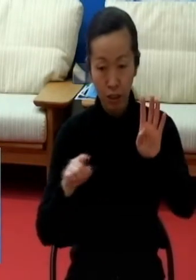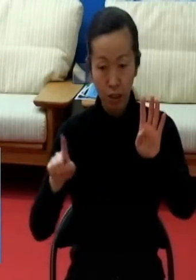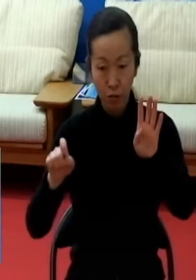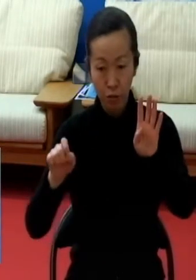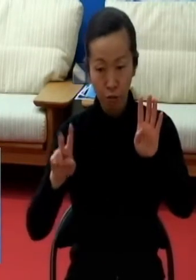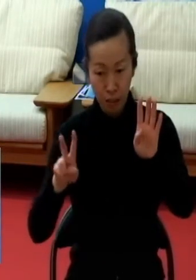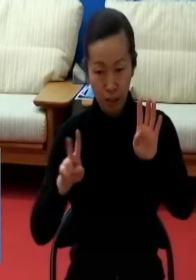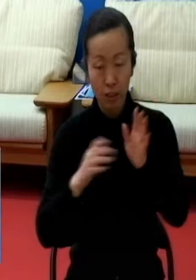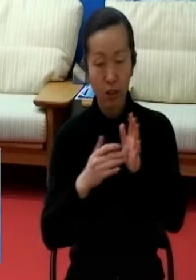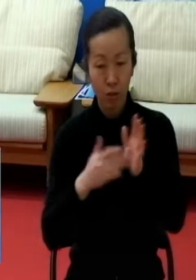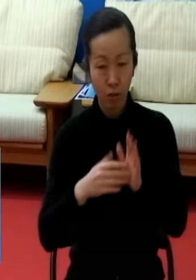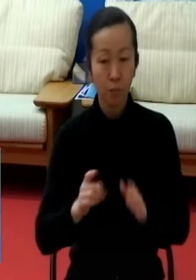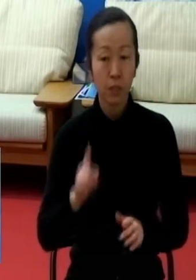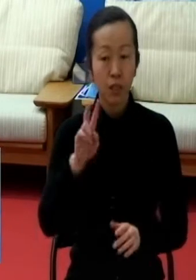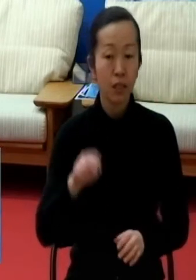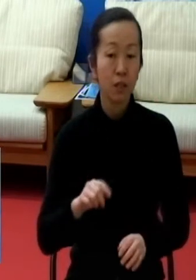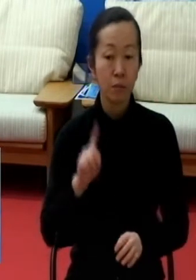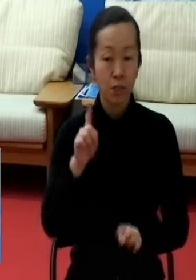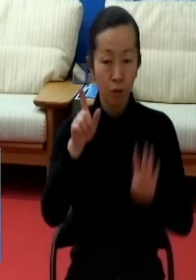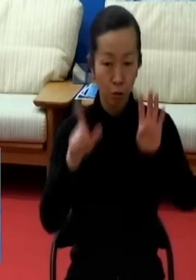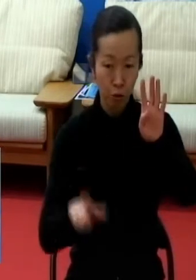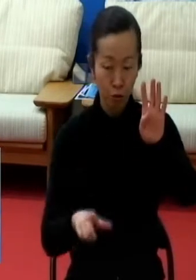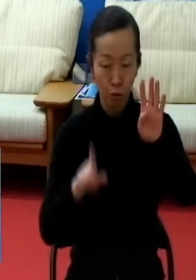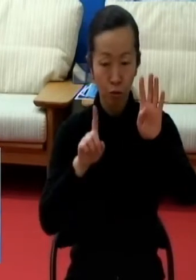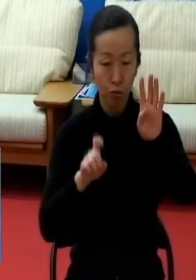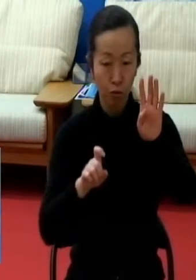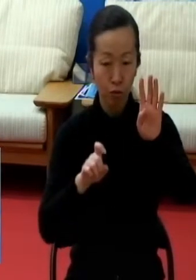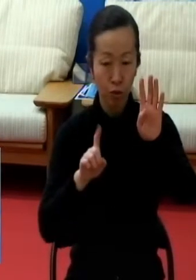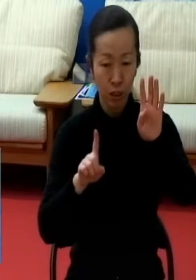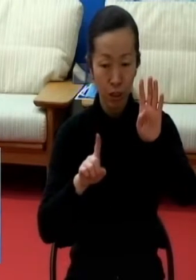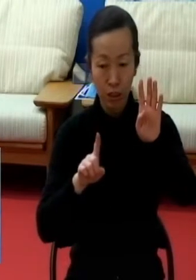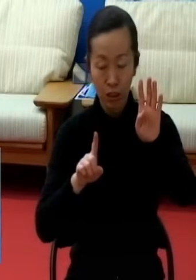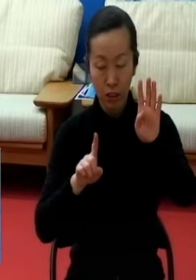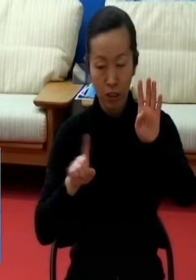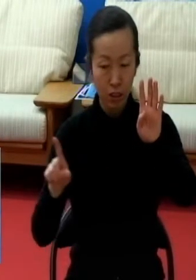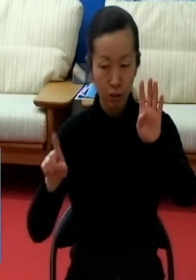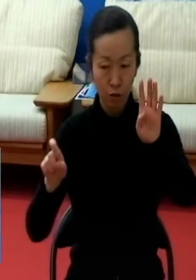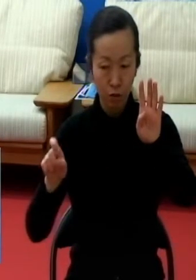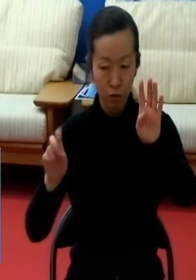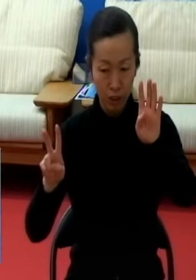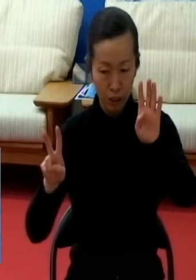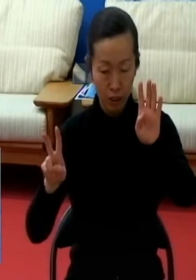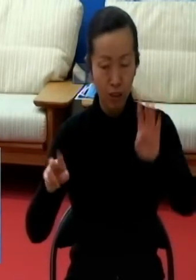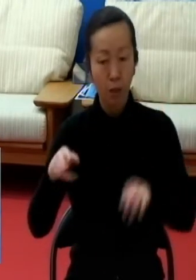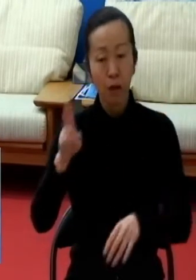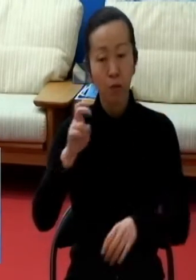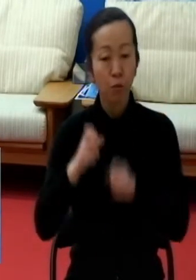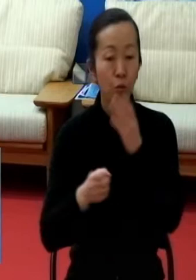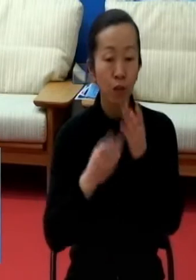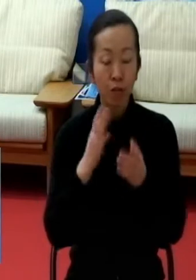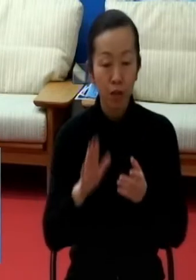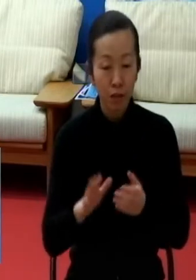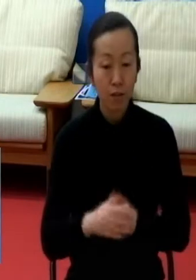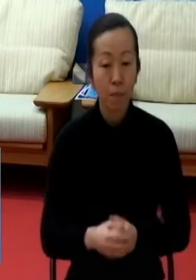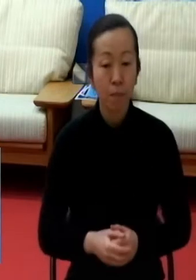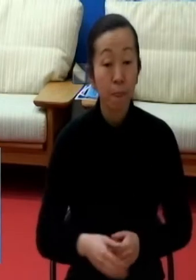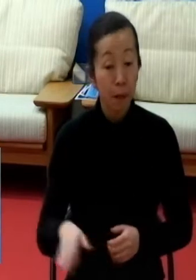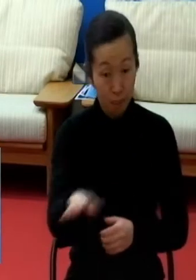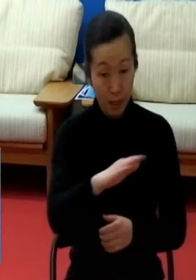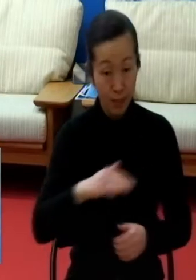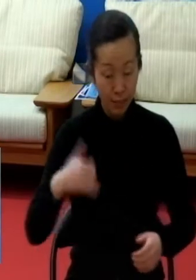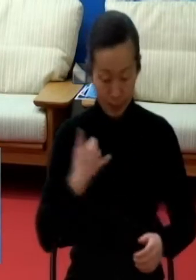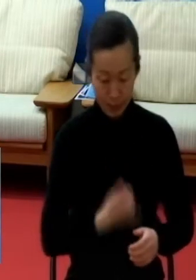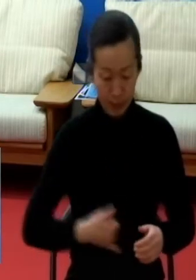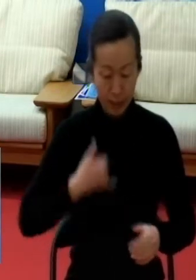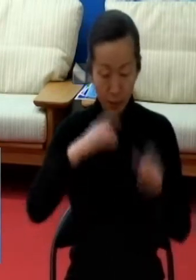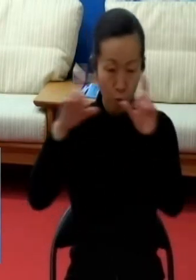します。 바울의 고백입니다. パウロの告白です。 여러분 인생을 사노라면 비천한 일, 皆さん人